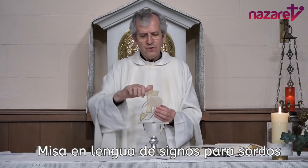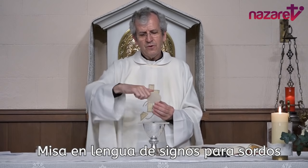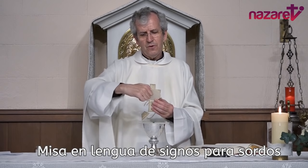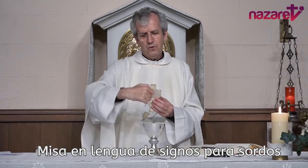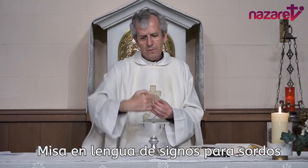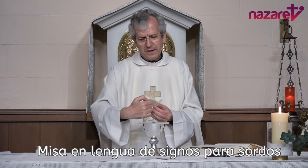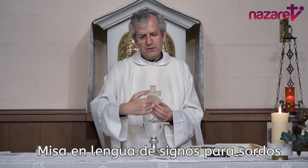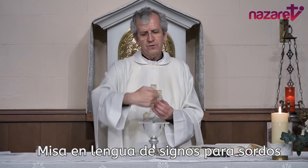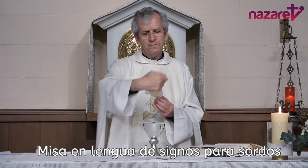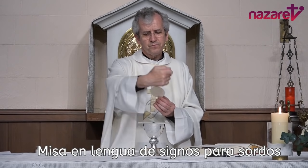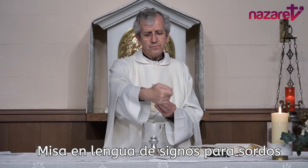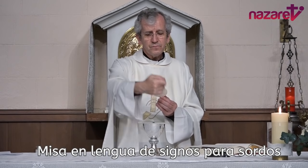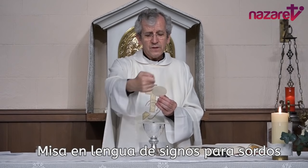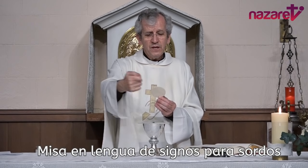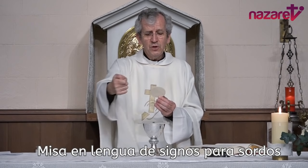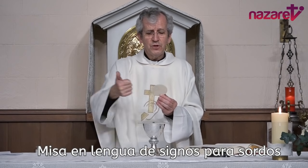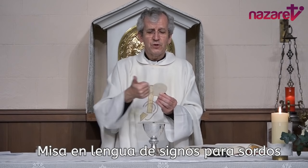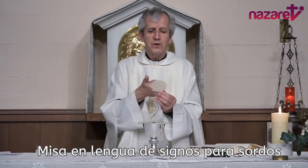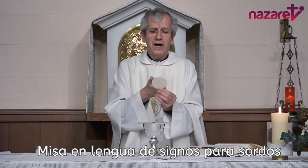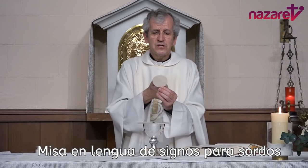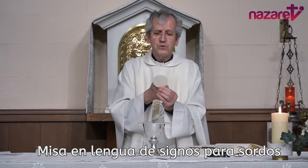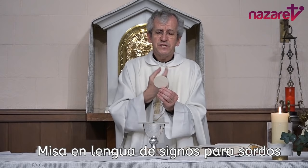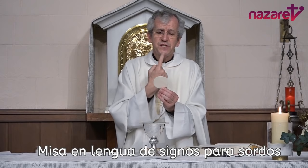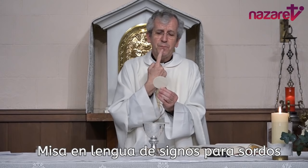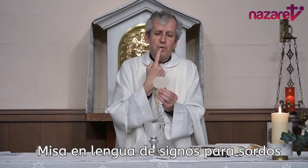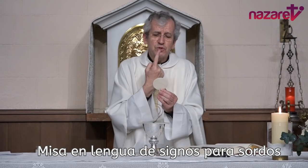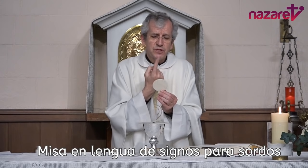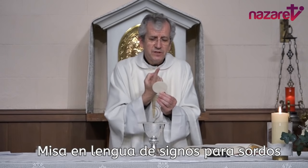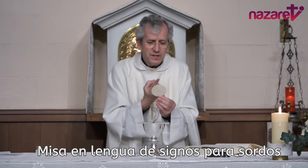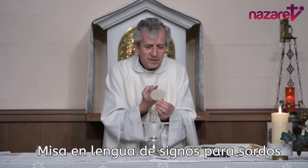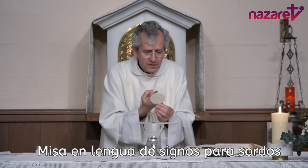bendijo, lo partió y lo dio a sus discípulos, diciendo: